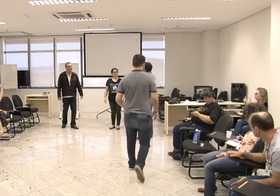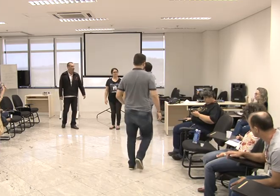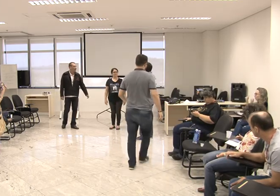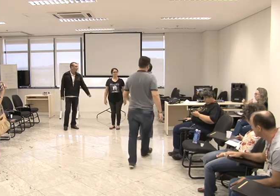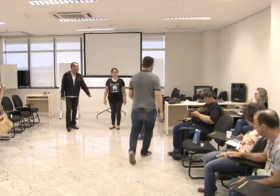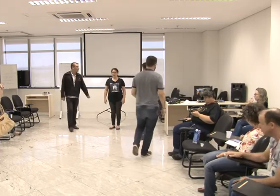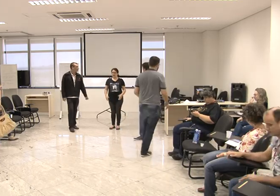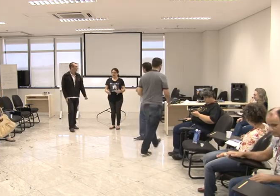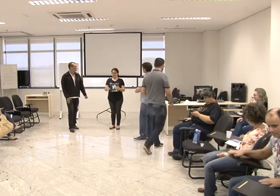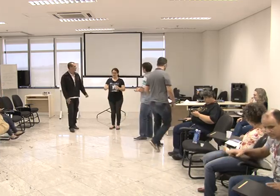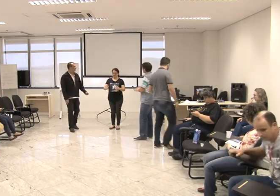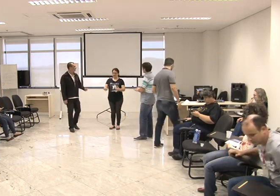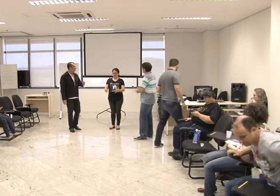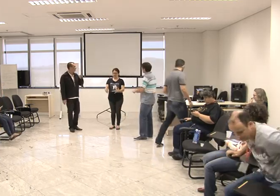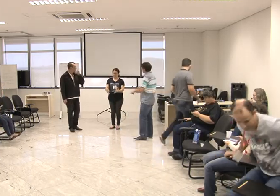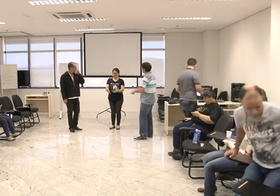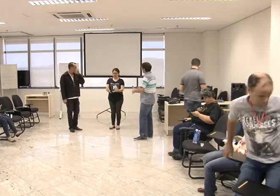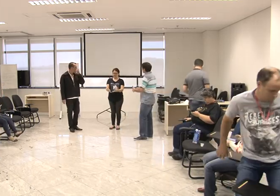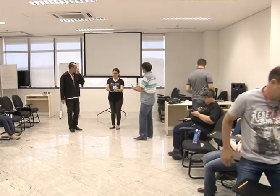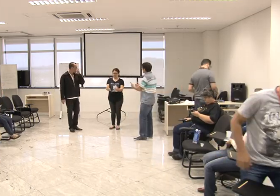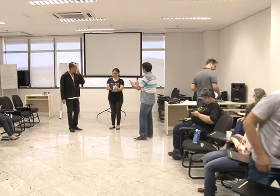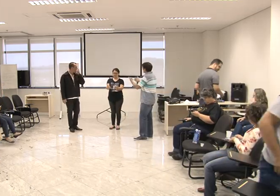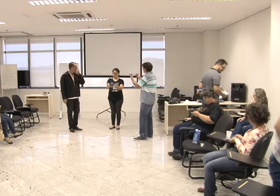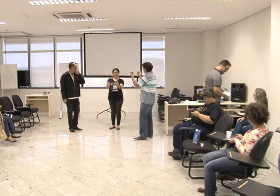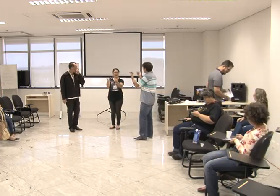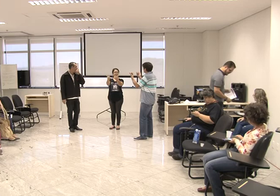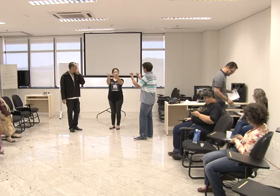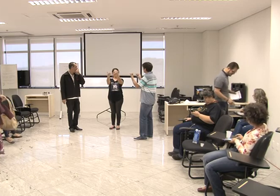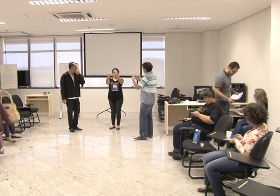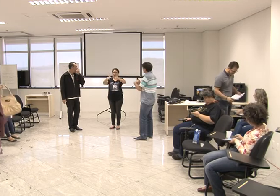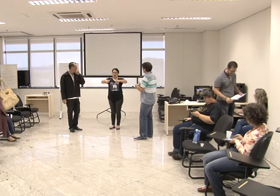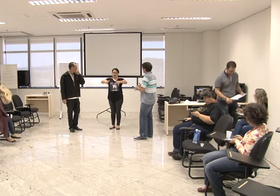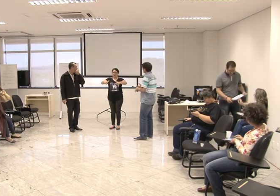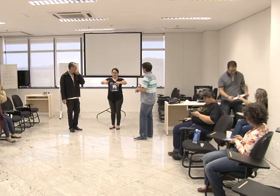quê? Na aula passada. é porque ele como se estivesse entrando, ó.